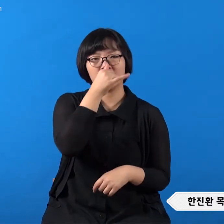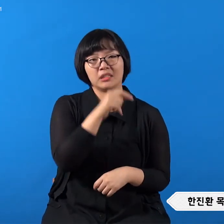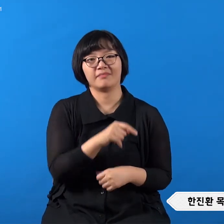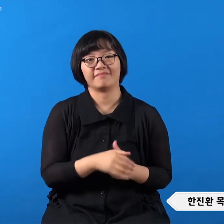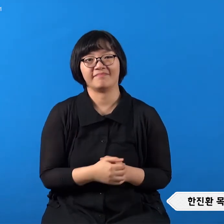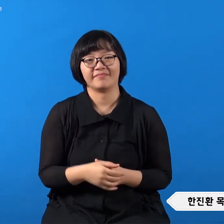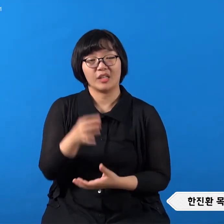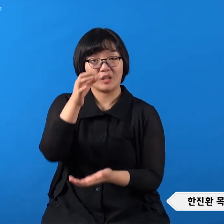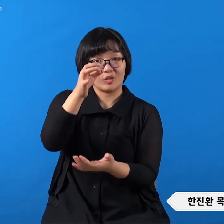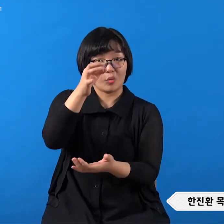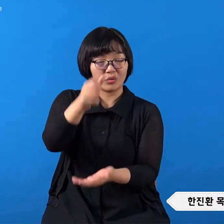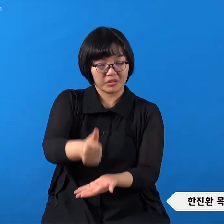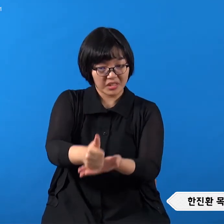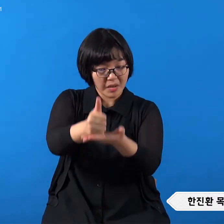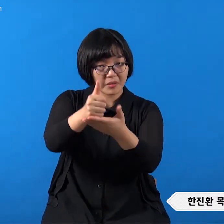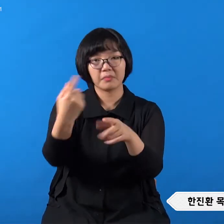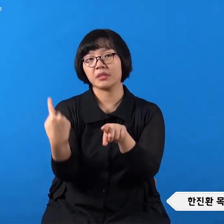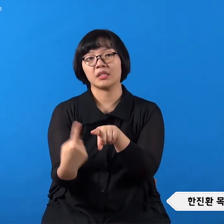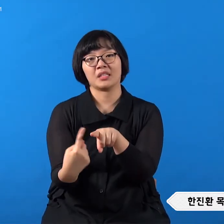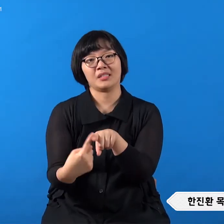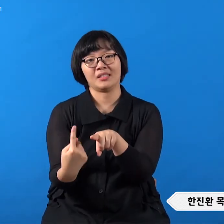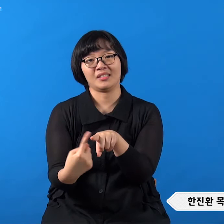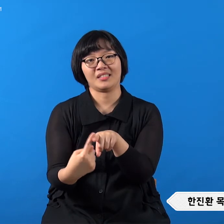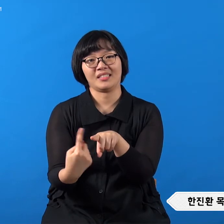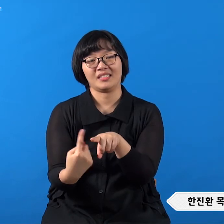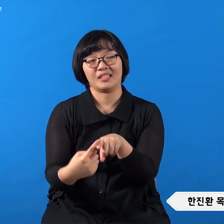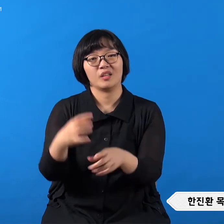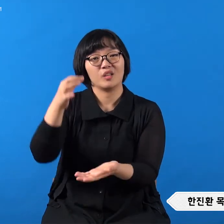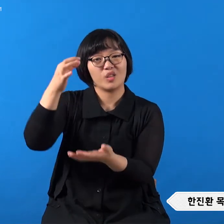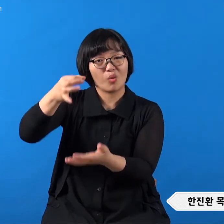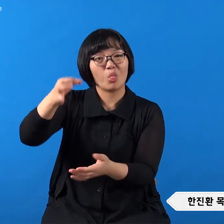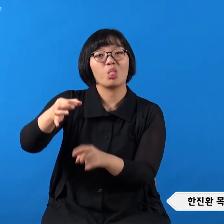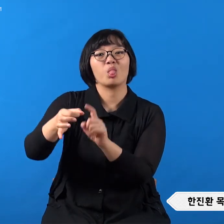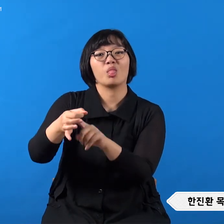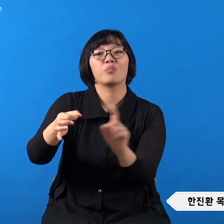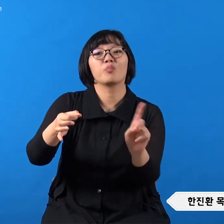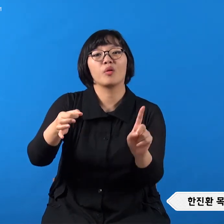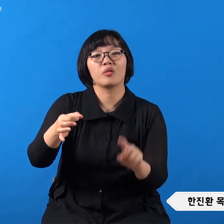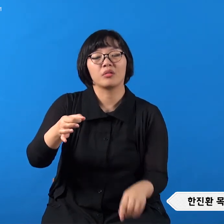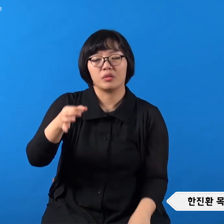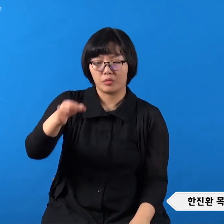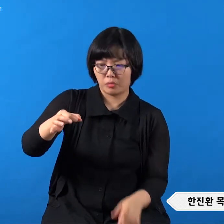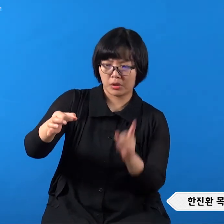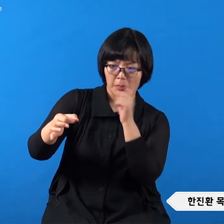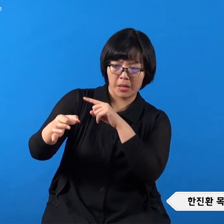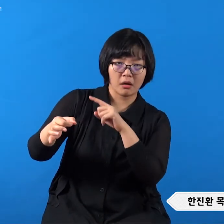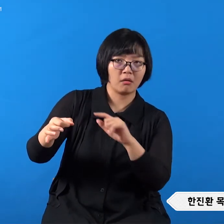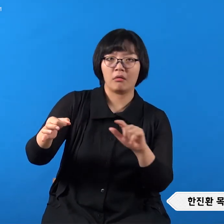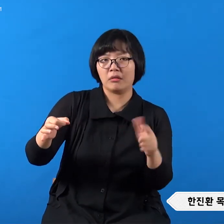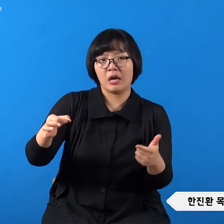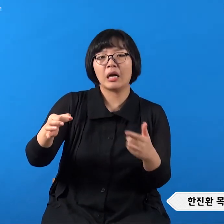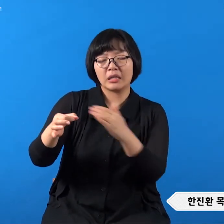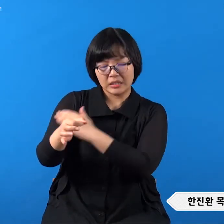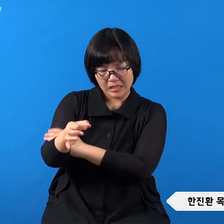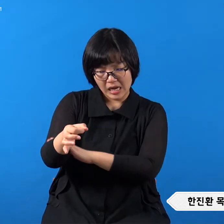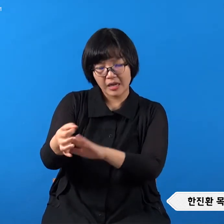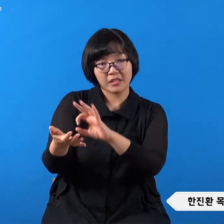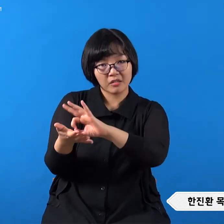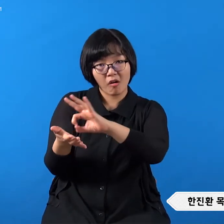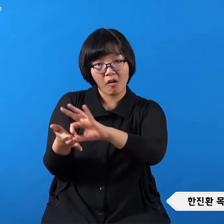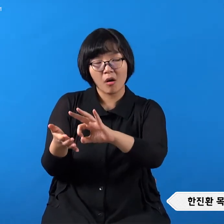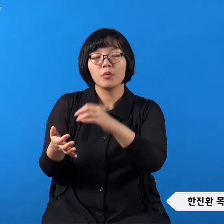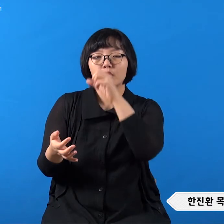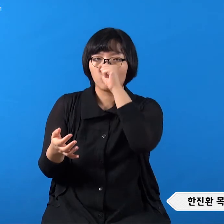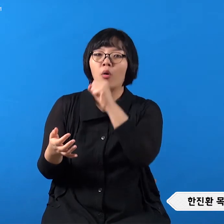돈 우상을 섬기는 것도 마찬가지입니다. 여러분, 돈이 절대로 나쁜 것이 아닙니다. 잘 사용할 수만